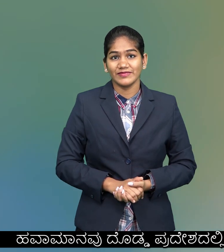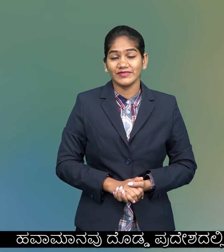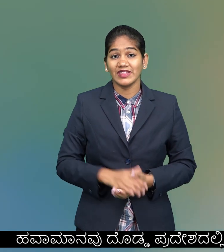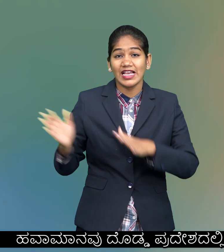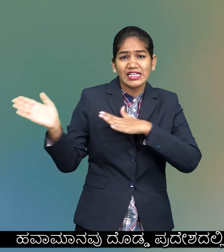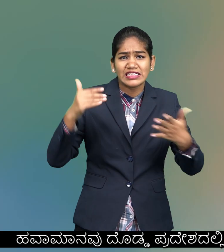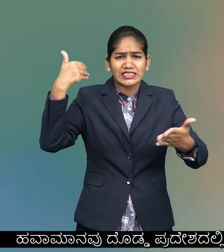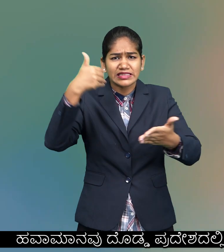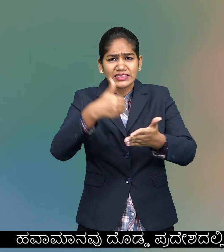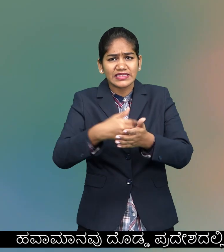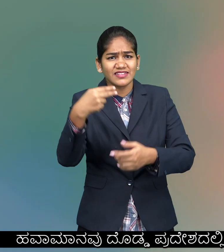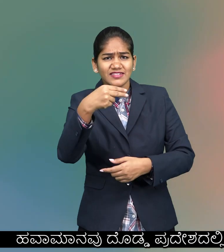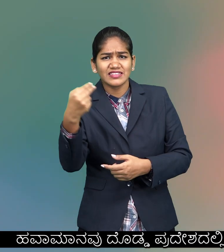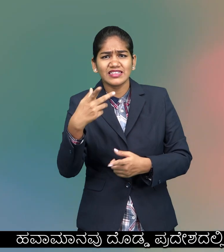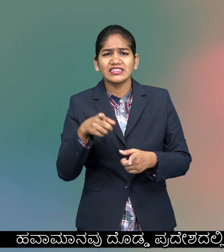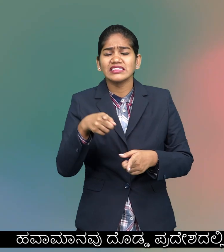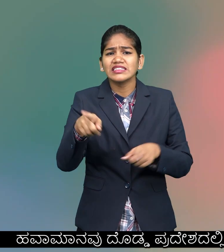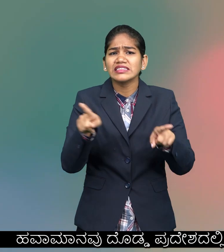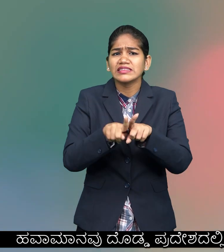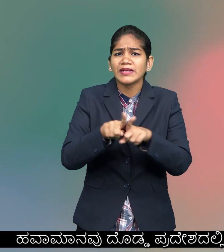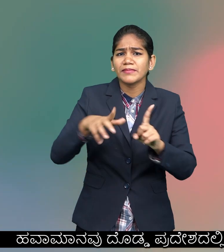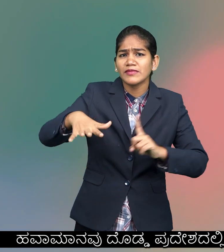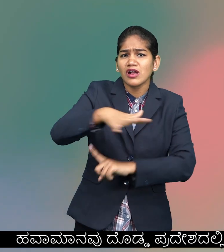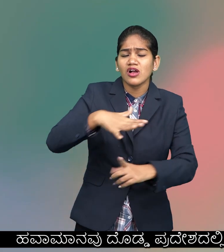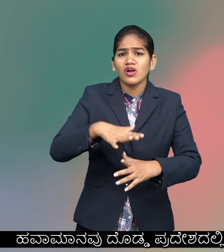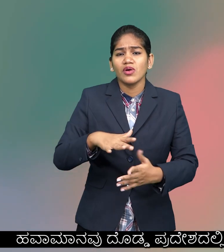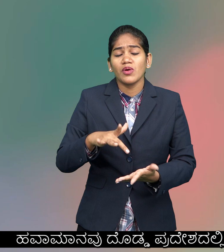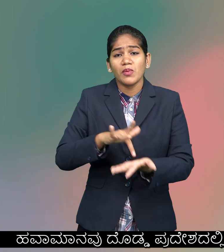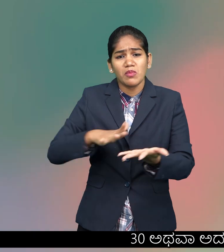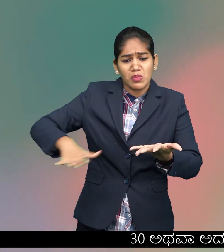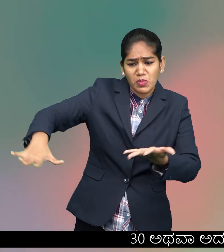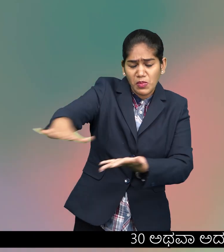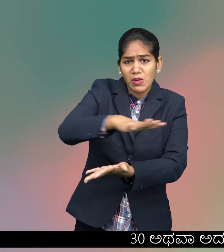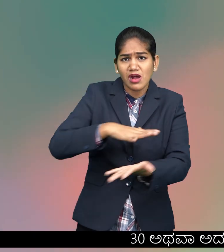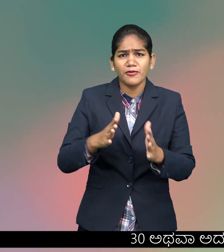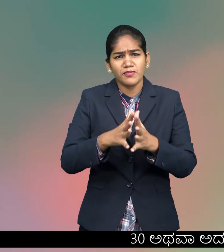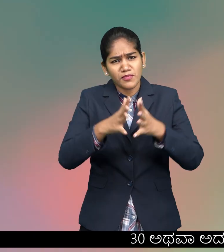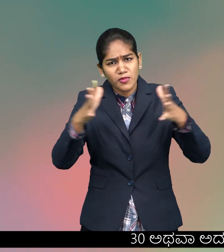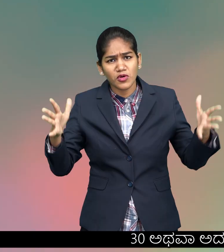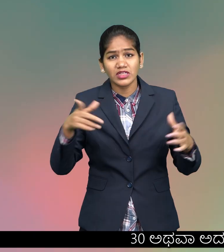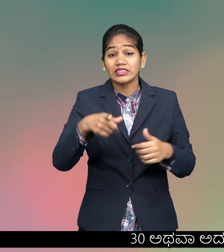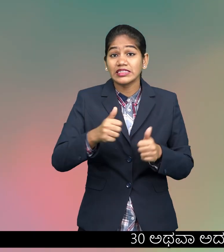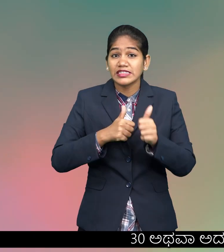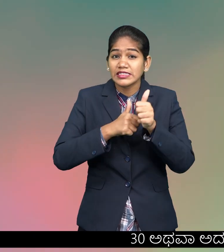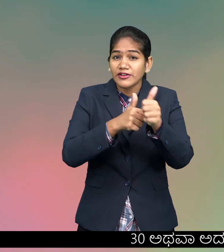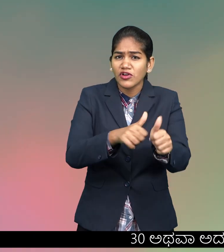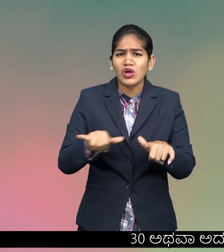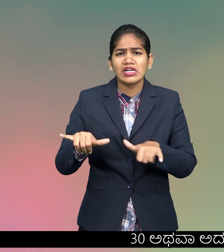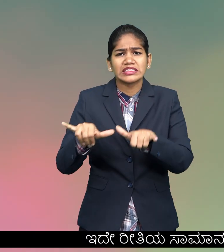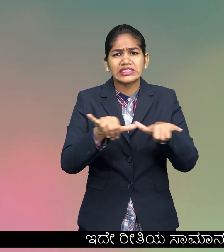ಹವಾಮಾನವು ದೊಡ್ಡ ಪ್ರದೇಶದಲ್ಲಿ ಅಂತಹ ಪರಿಸ್ಥಿತಿಗಳನ್ನು ಸೂಚಿಸುತ್ತದೆ ಮತ್ತು 30 ಅಥವಾ ಅದಕ್ಕಿಂತ ಹೆಚ್ಚಿನ ವರ್ಷಗಳಲ್ಲಿ ಇದೇ